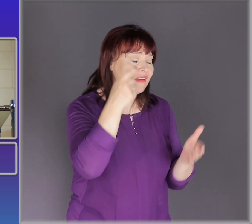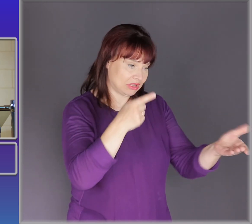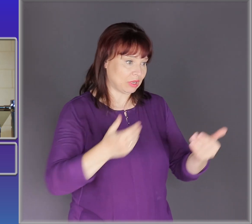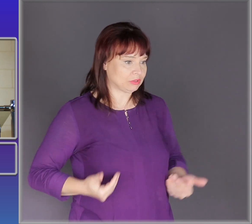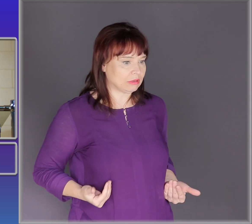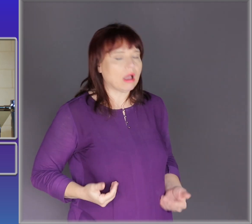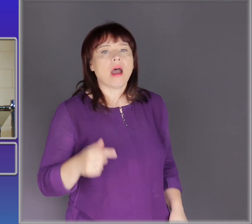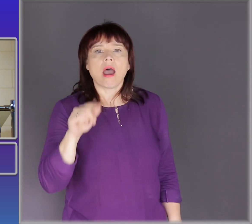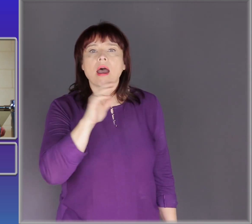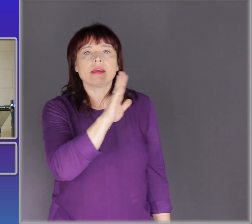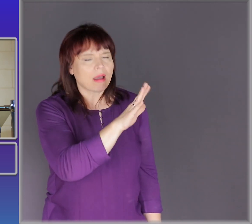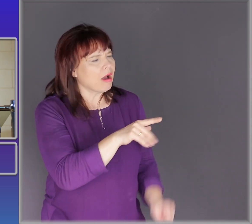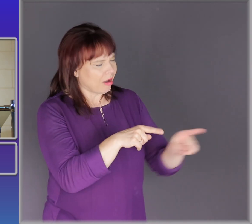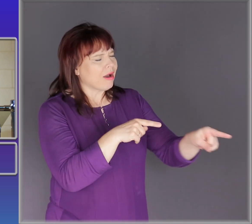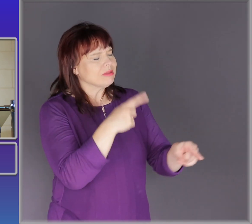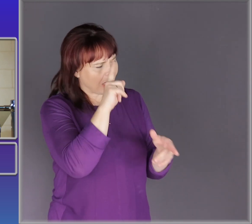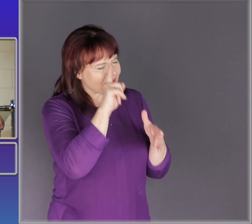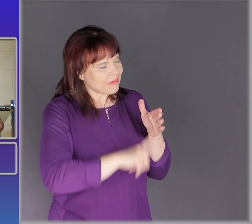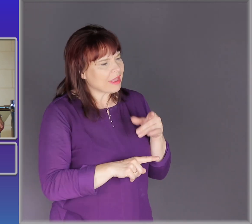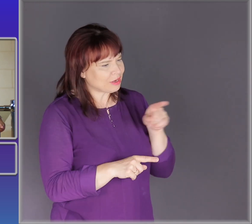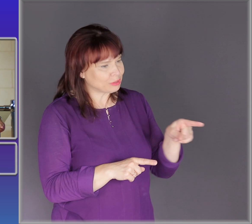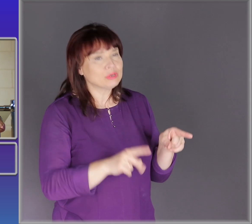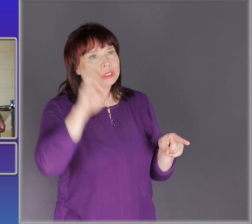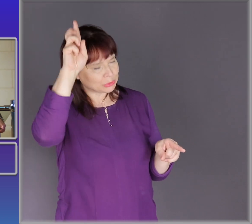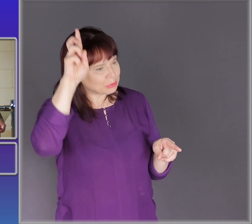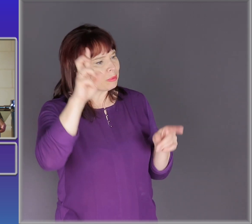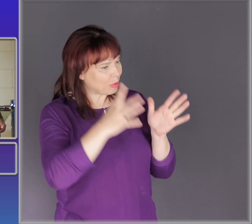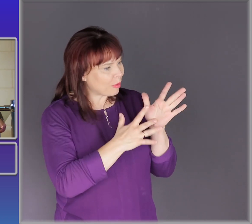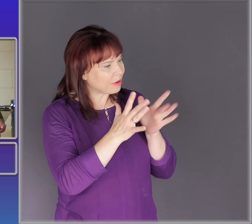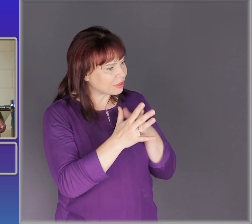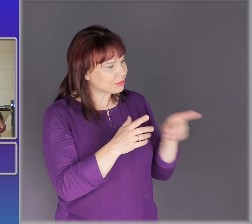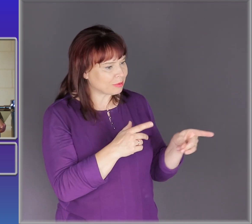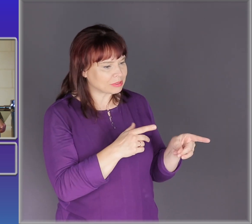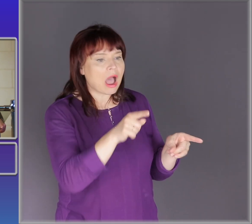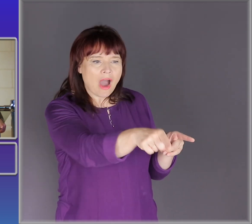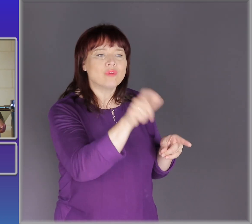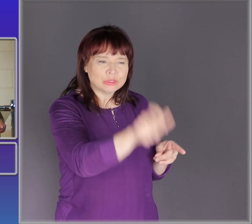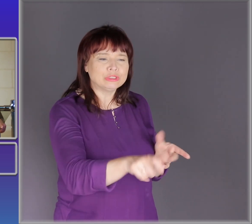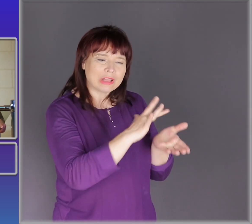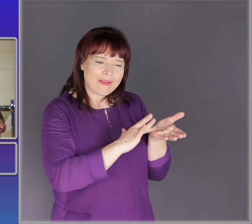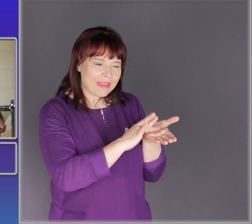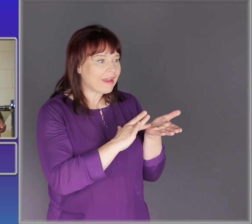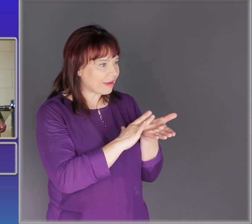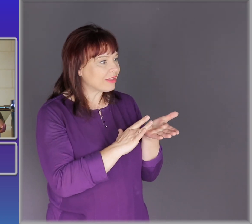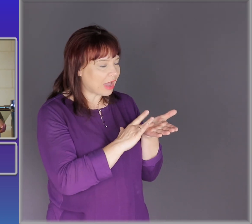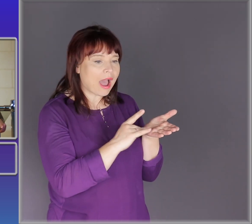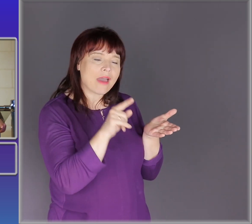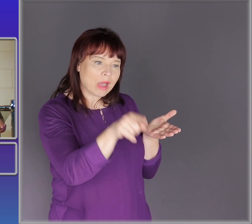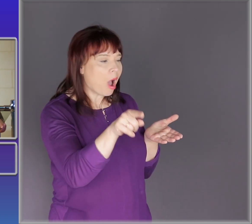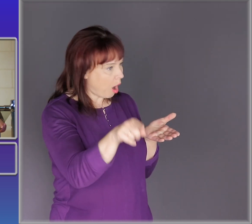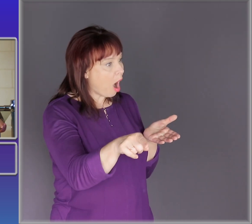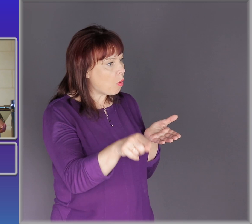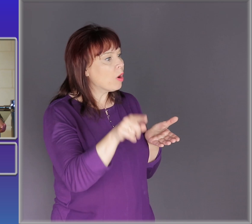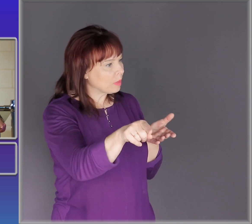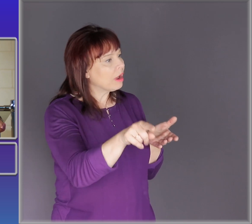человека который тогда верил я говорю подождите вы верите в сушу доверю ягу что вам сказала гадалка о том что вы пришли ко христу и